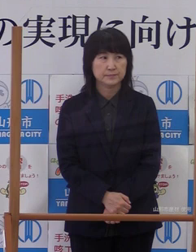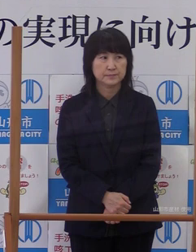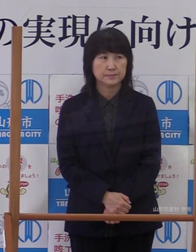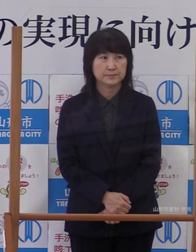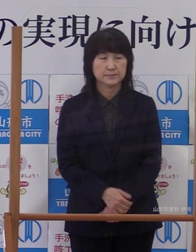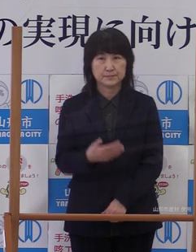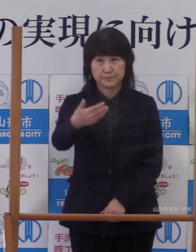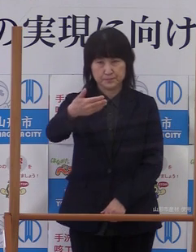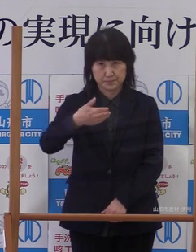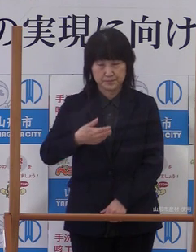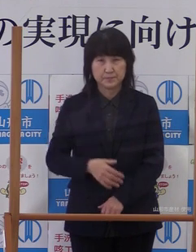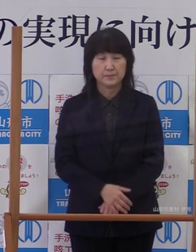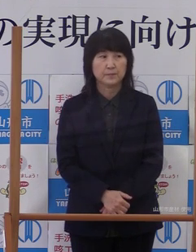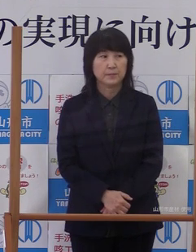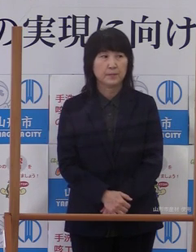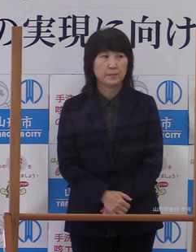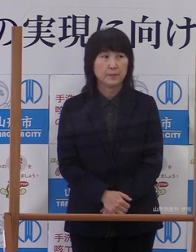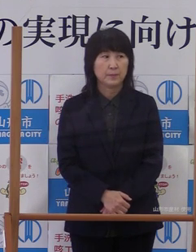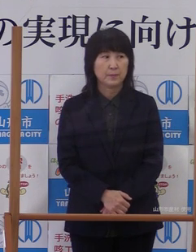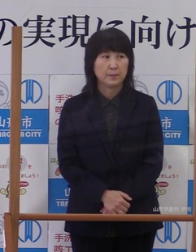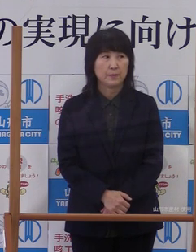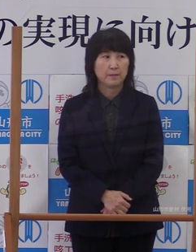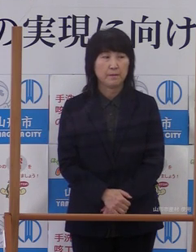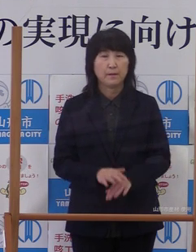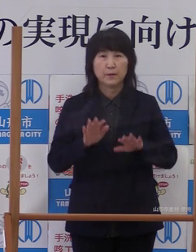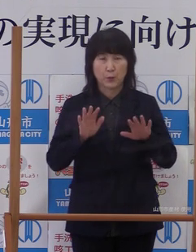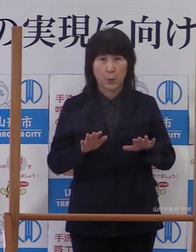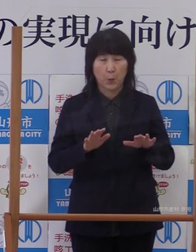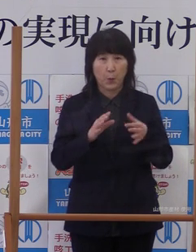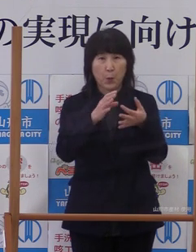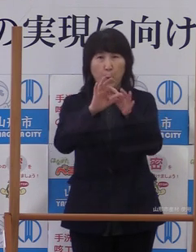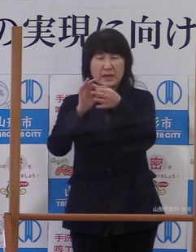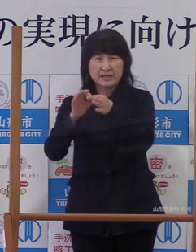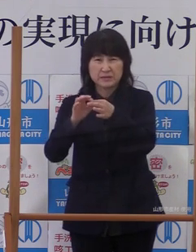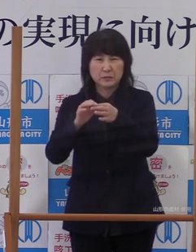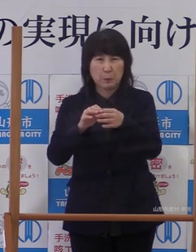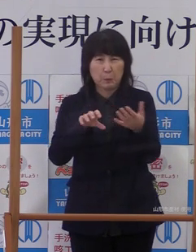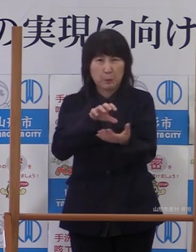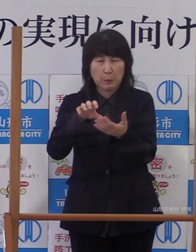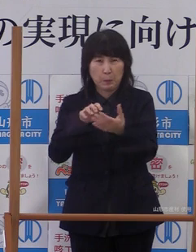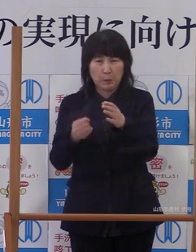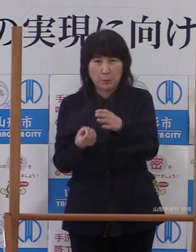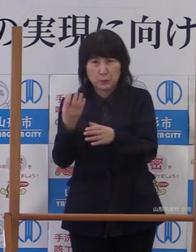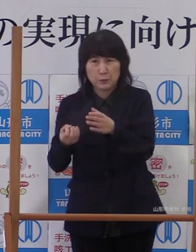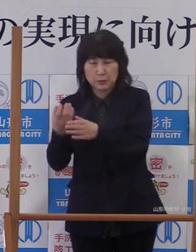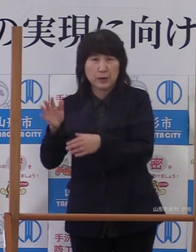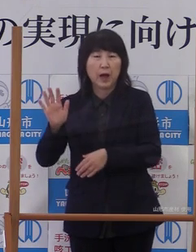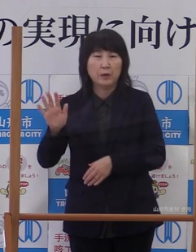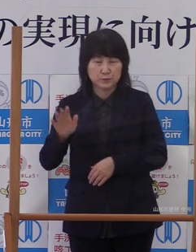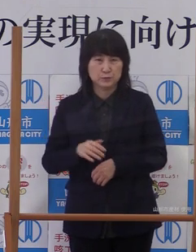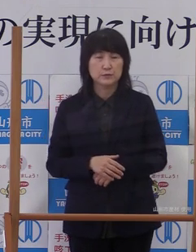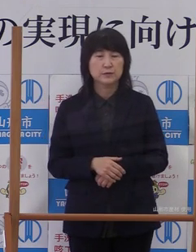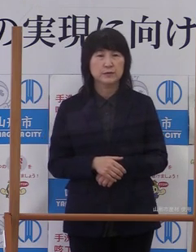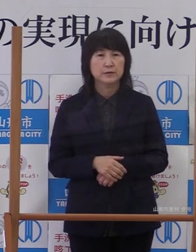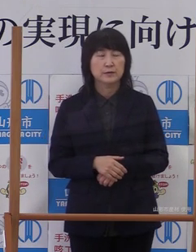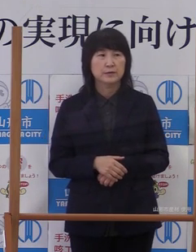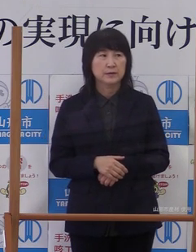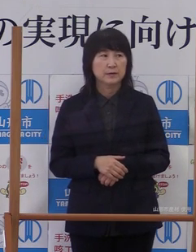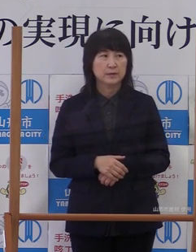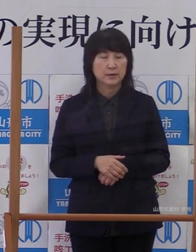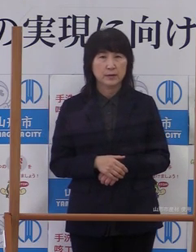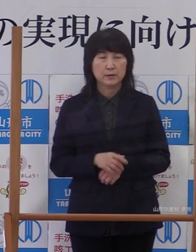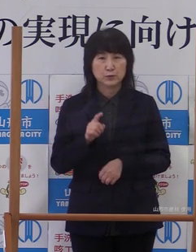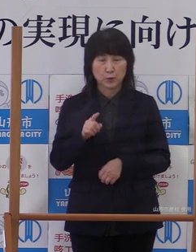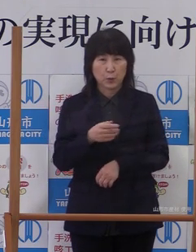すみません、今日いろいろご多忙な五輪の方でやってますけれども、男女共同参画という話もちょっと載ってましたの で、この一